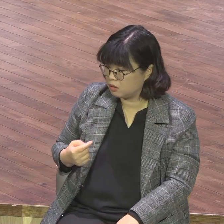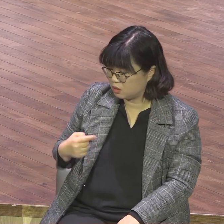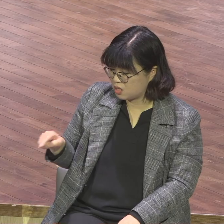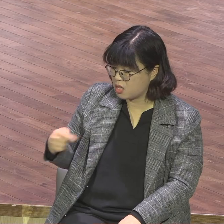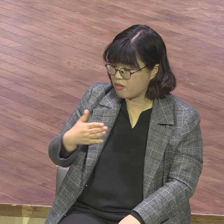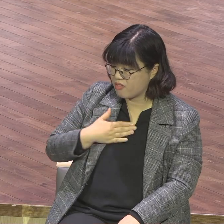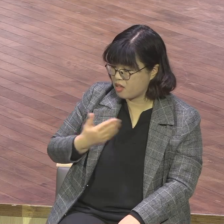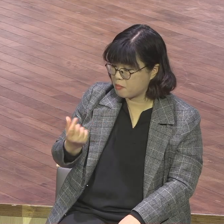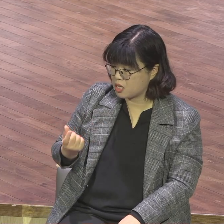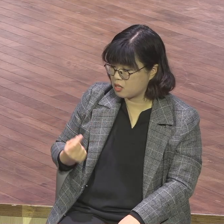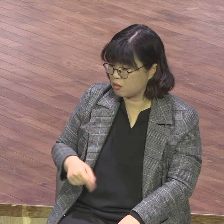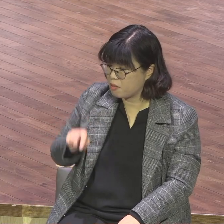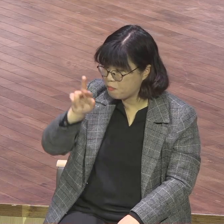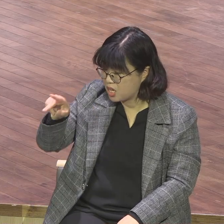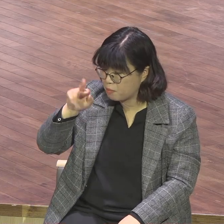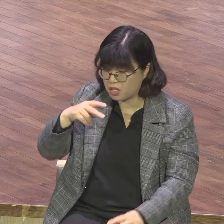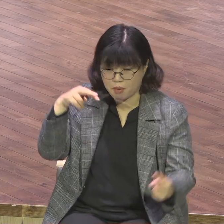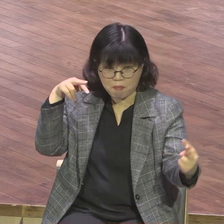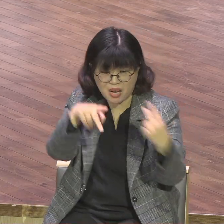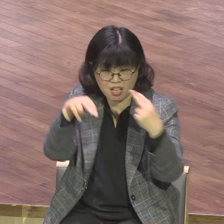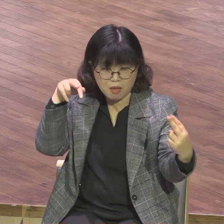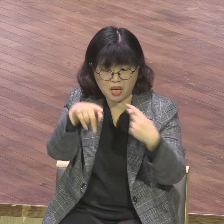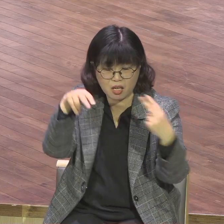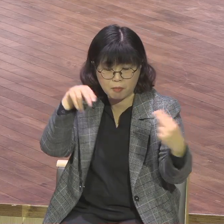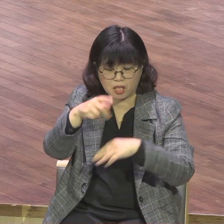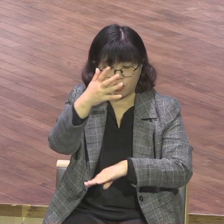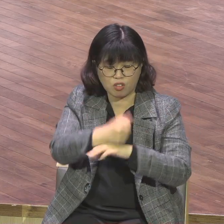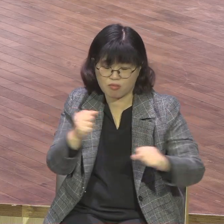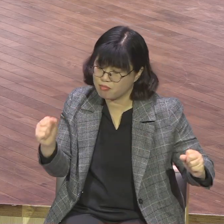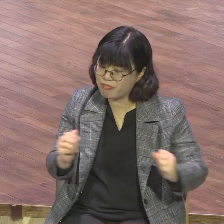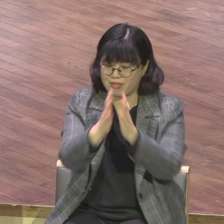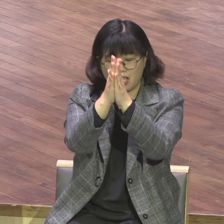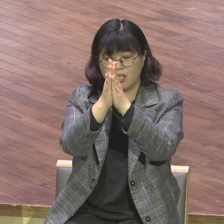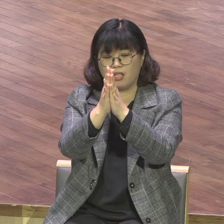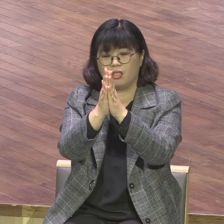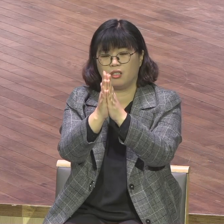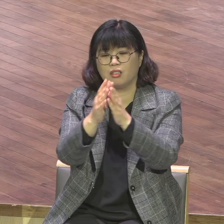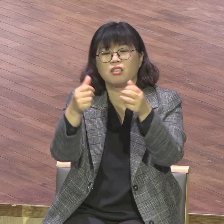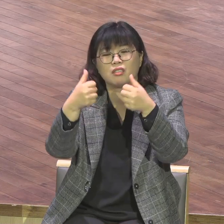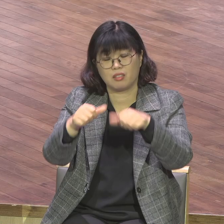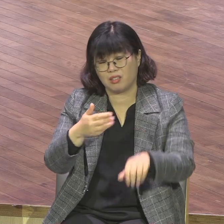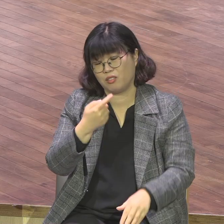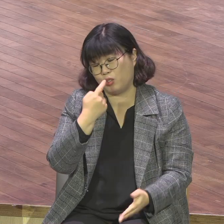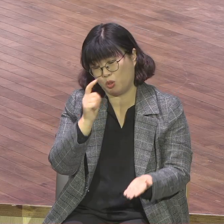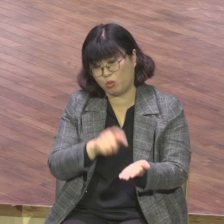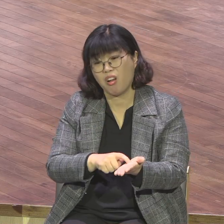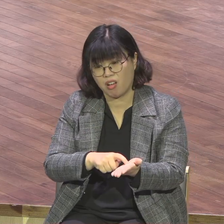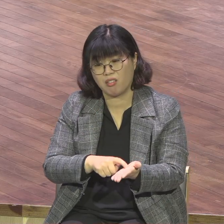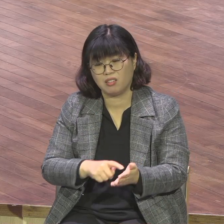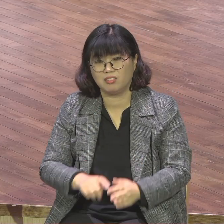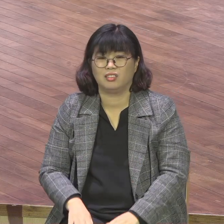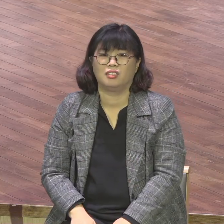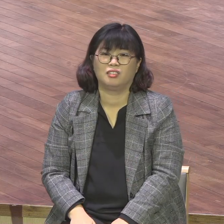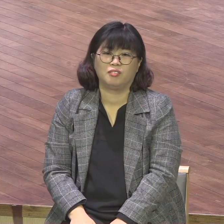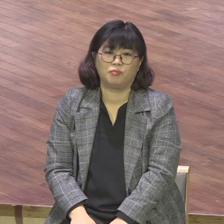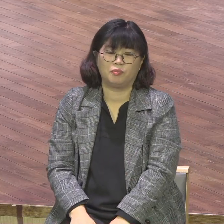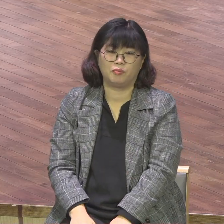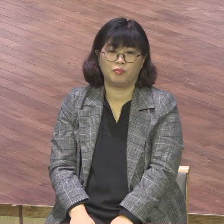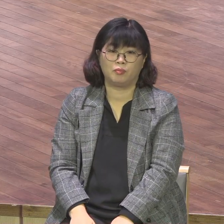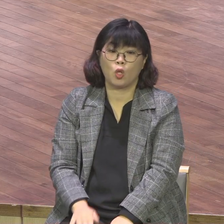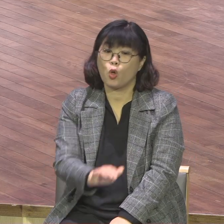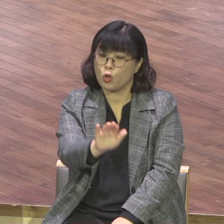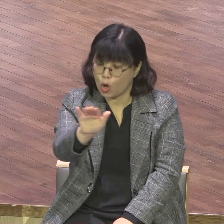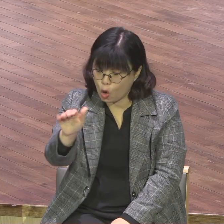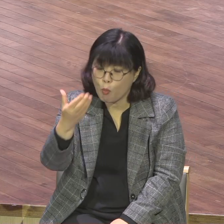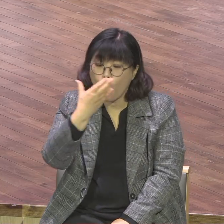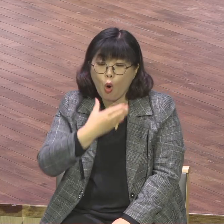영계 모든 성도들 우리 모든 부분은 오늘 말씀 제목 오늘 본문처럼요 복음 안에서